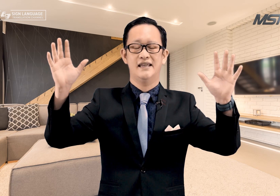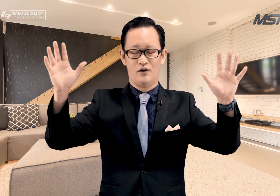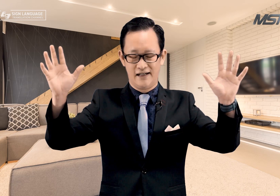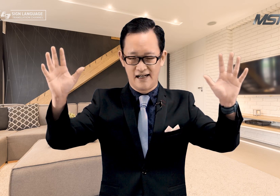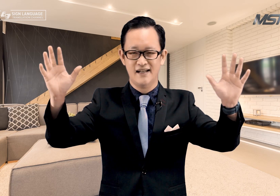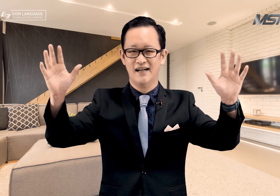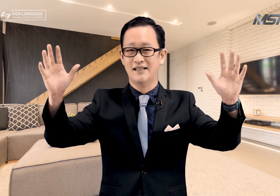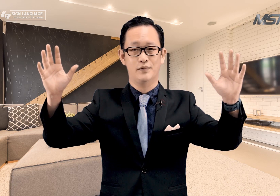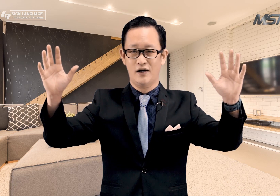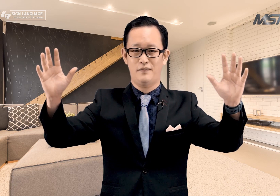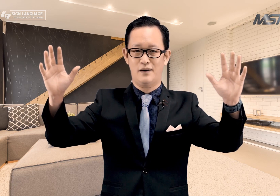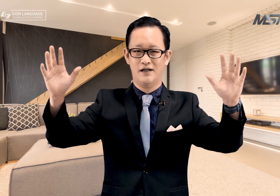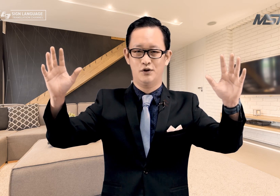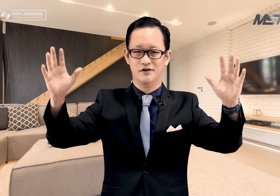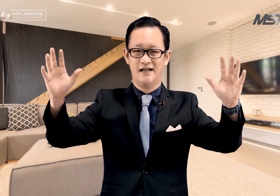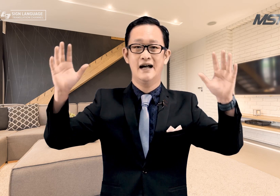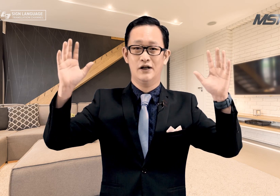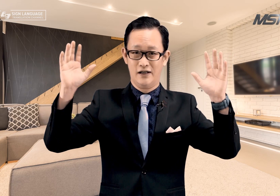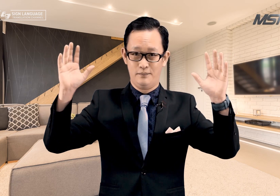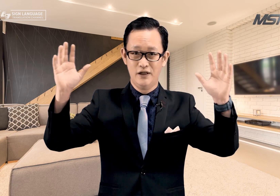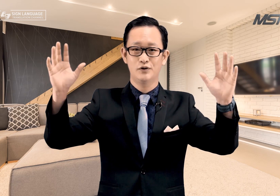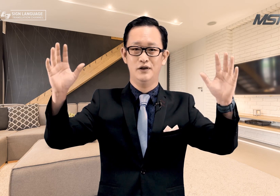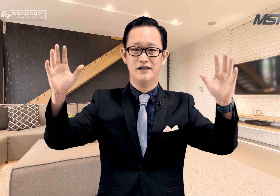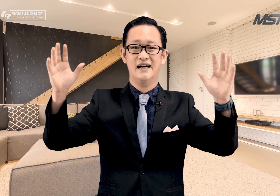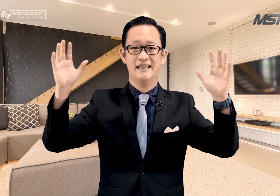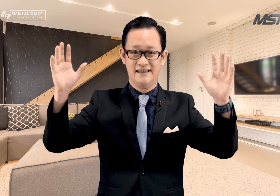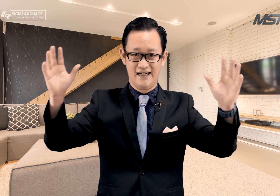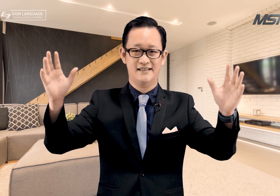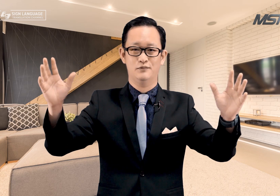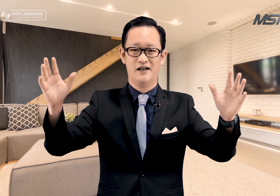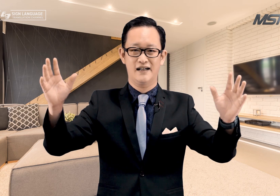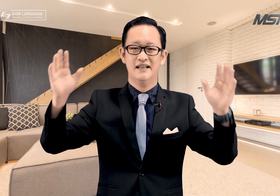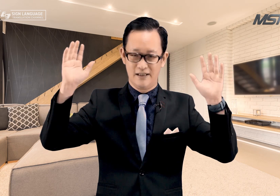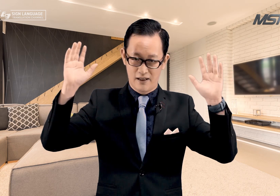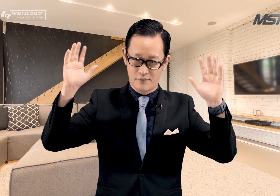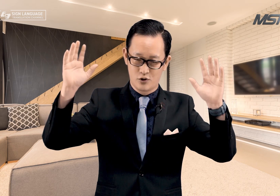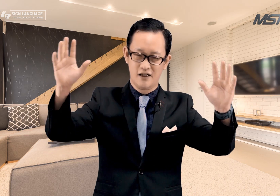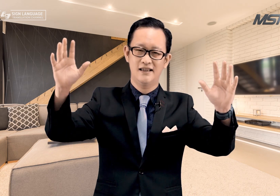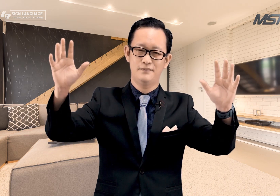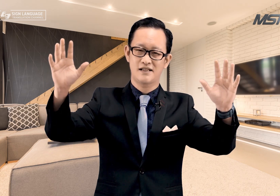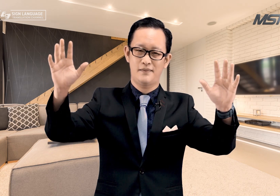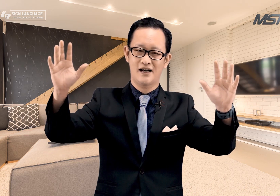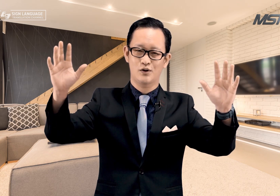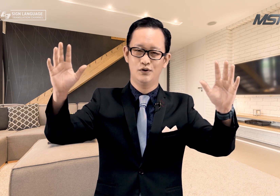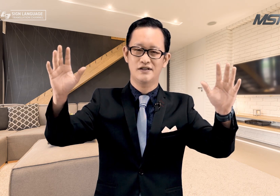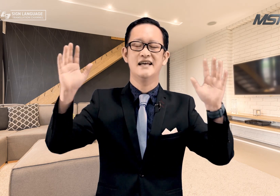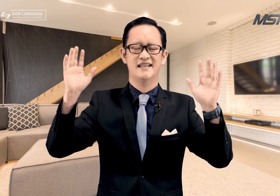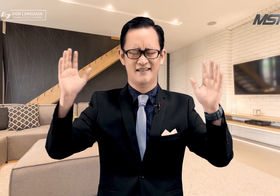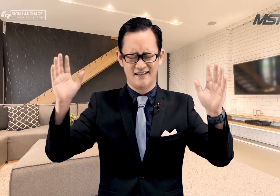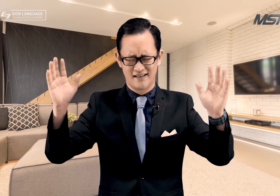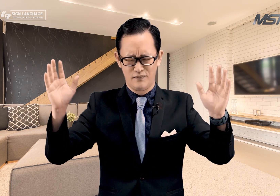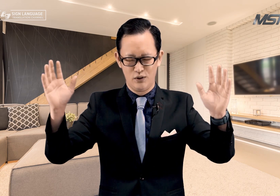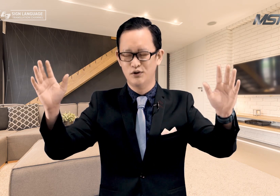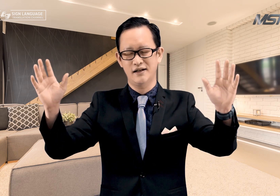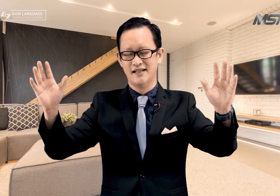Kristus yang oleh darah-Nya kita beroleh pengampunan dosa, dan oleh bilur-bilurnya kita disembuhkan. Terimalah persekutuan intim bersama dengan Roh Kudus